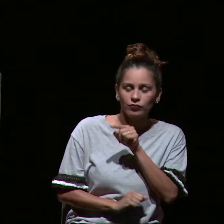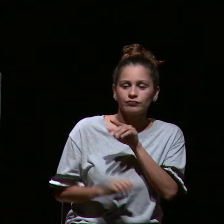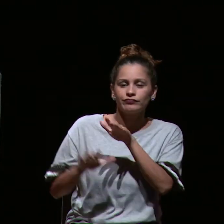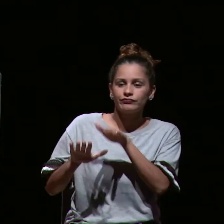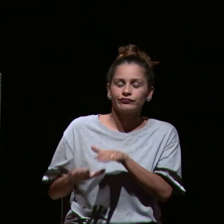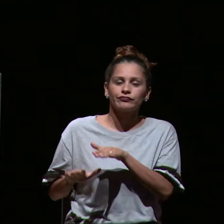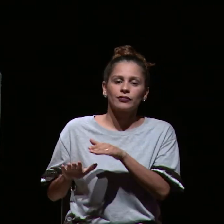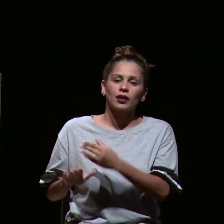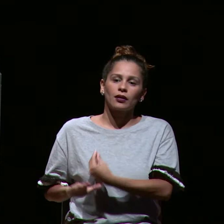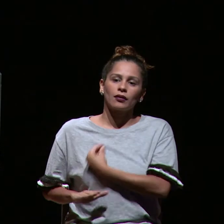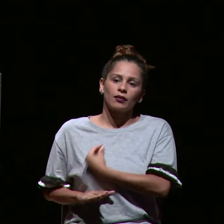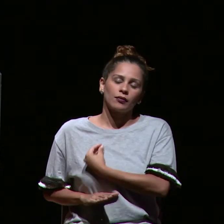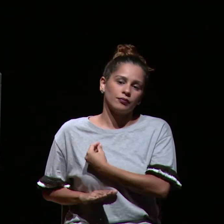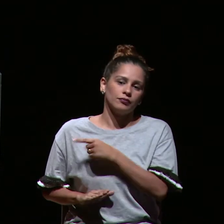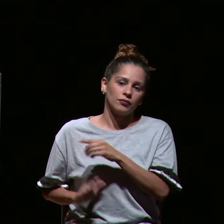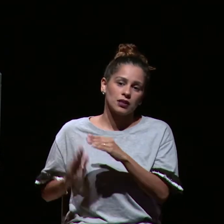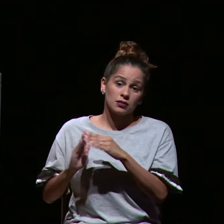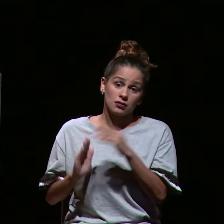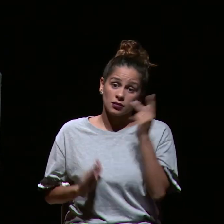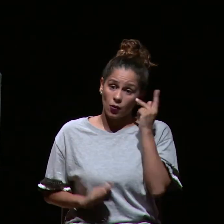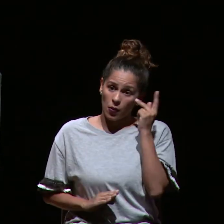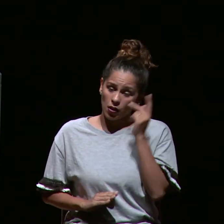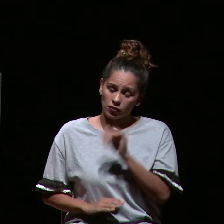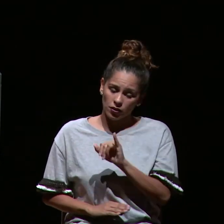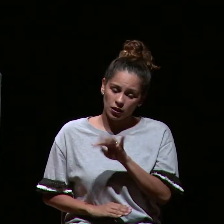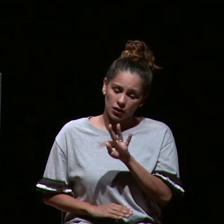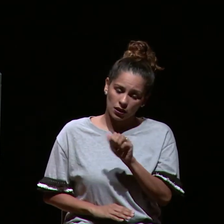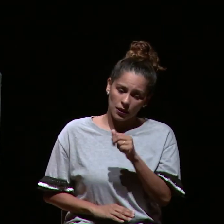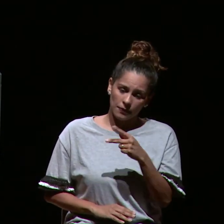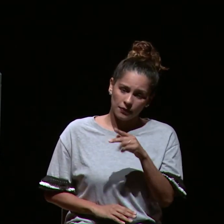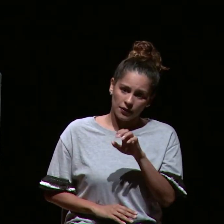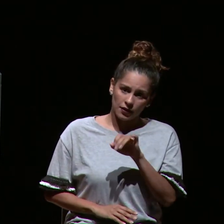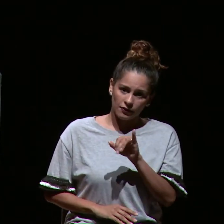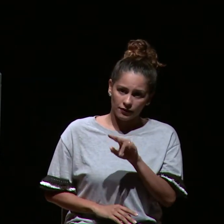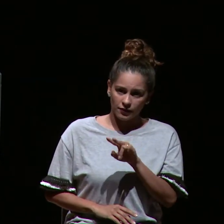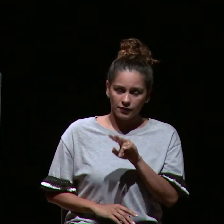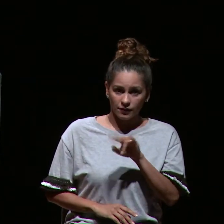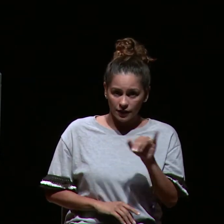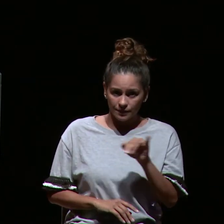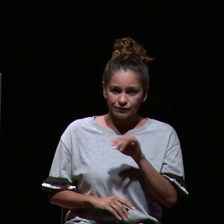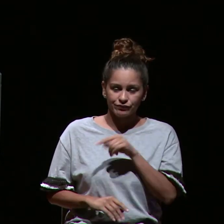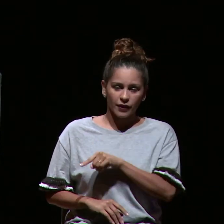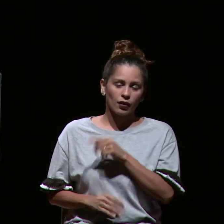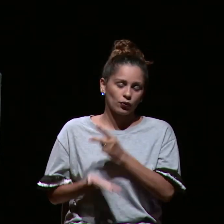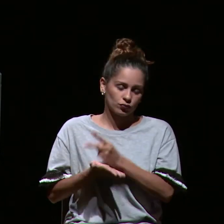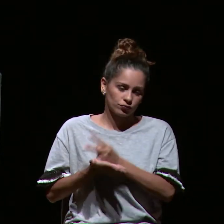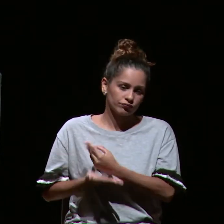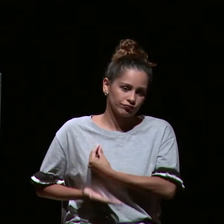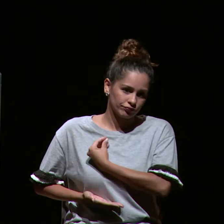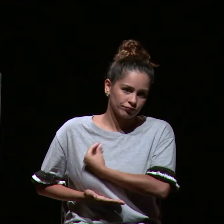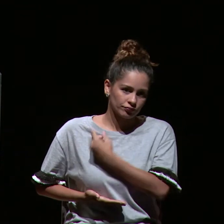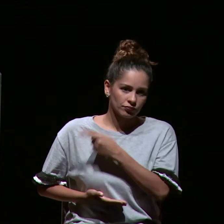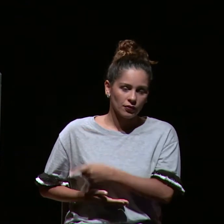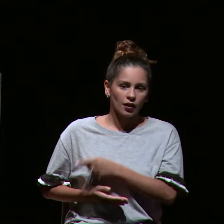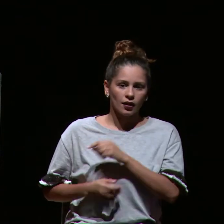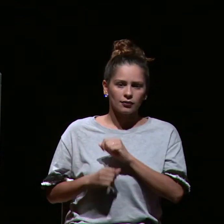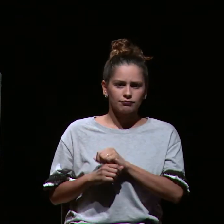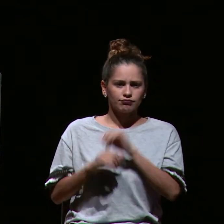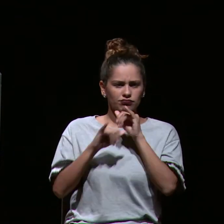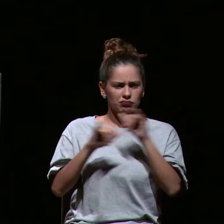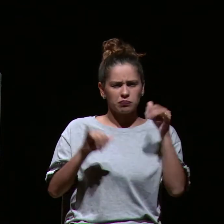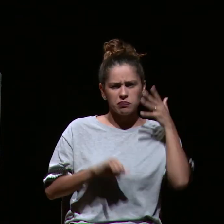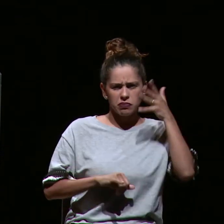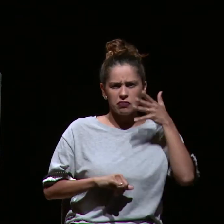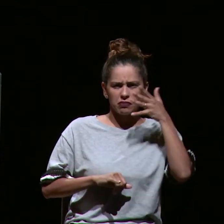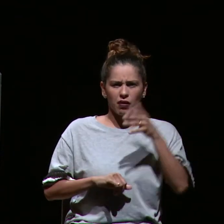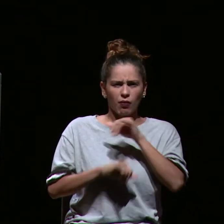cidade da Grande São Paulo, onde ainda reside. No dia 1º de março, o discurso de formatura de Michelle já havia alcançado mais de 4 milhões de